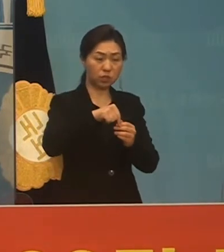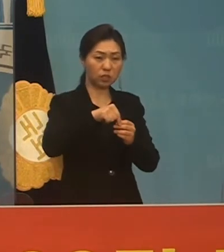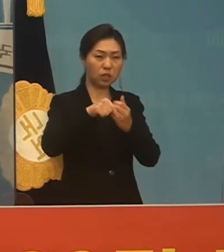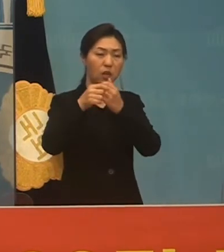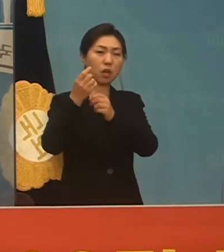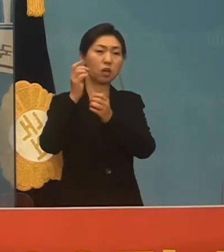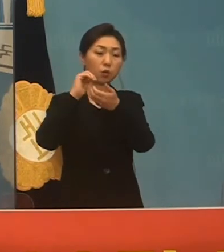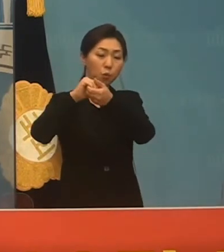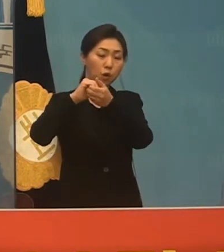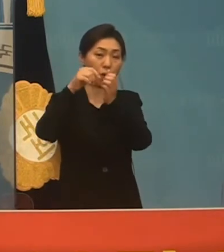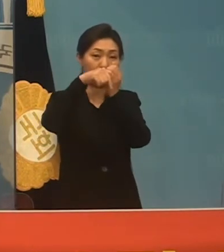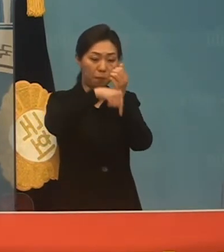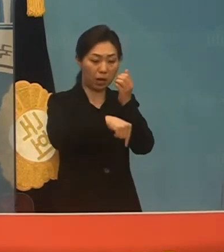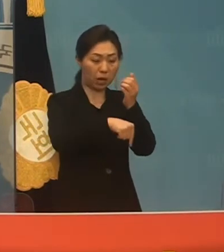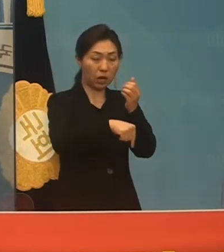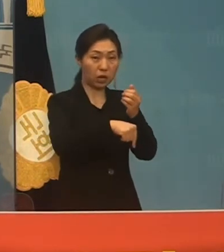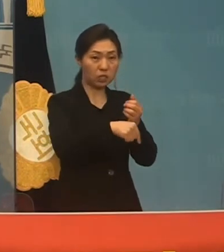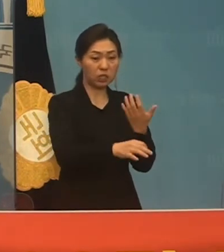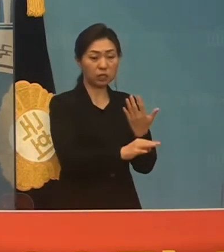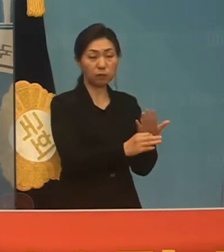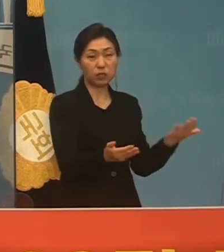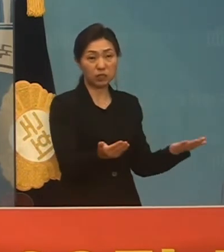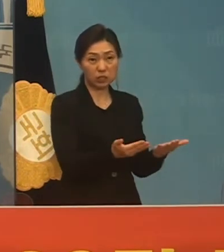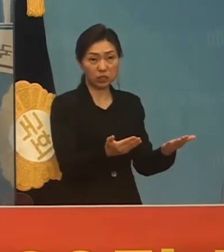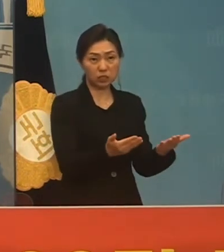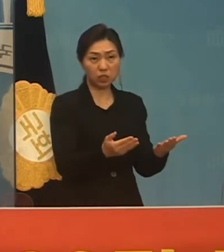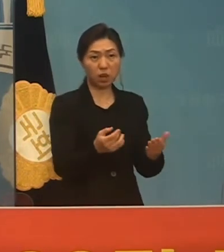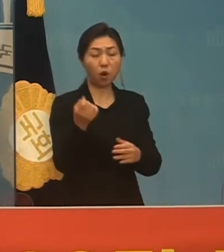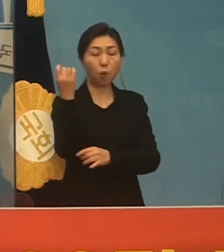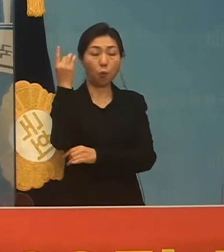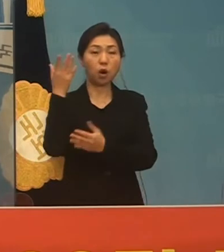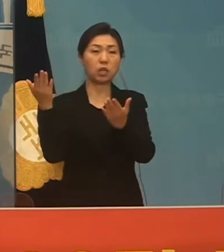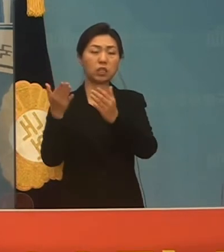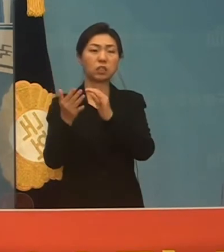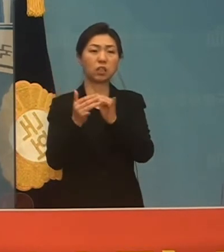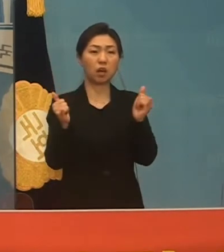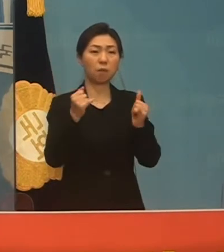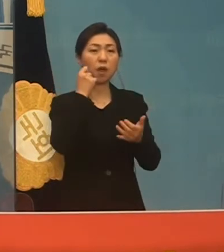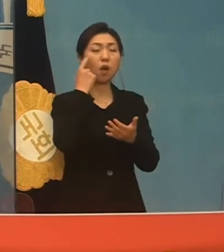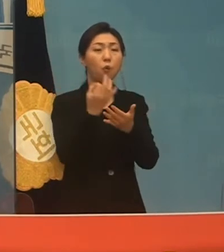산해하청 비정규직 노동자의 임금과 근로조건의